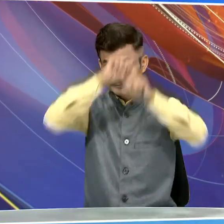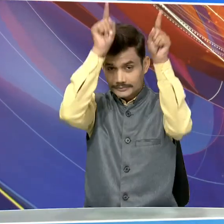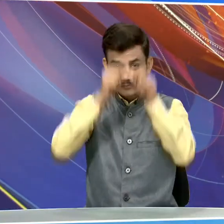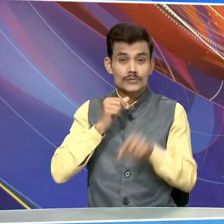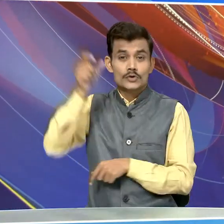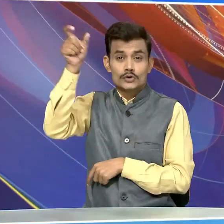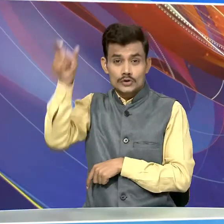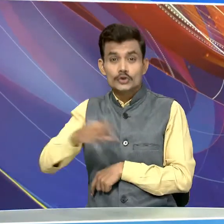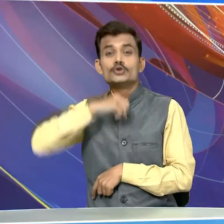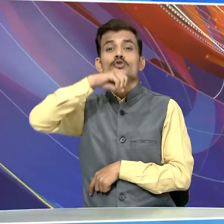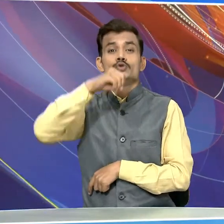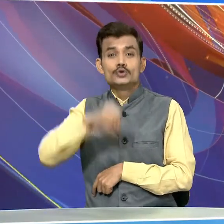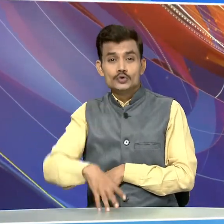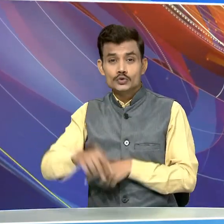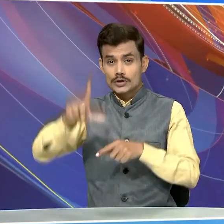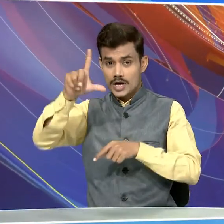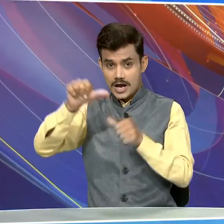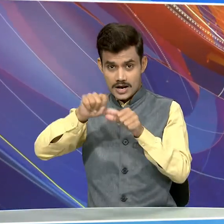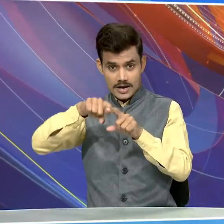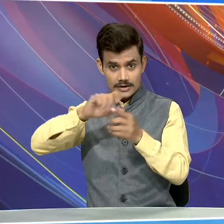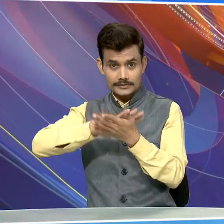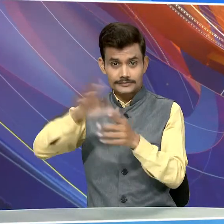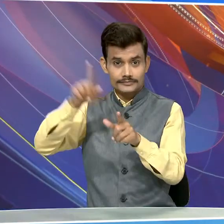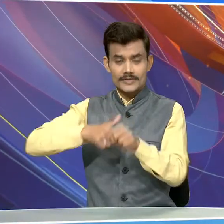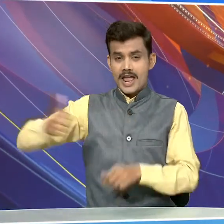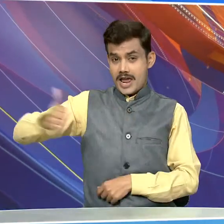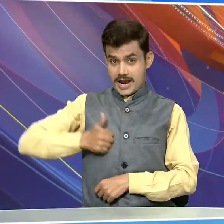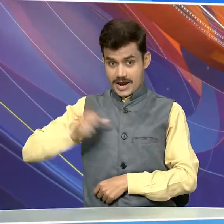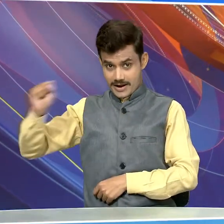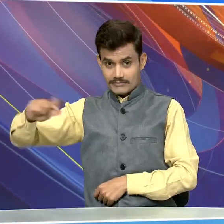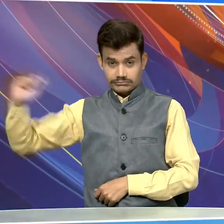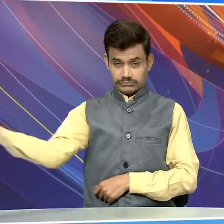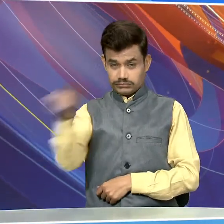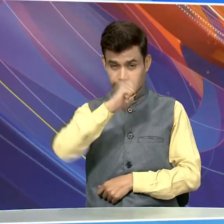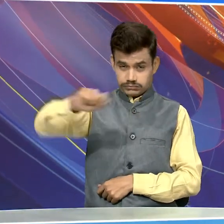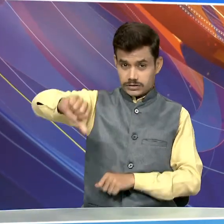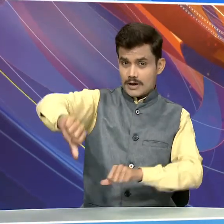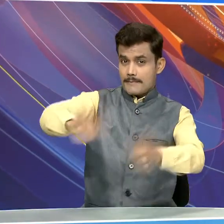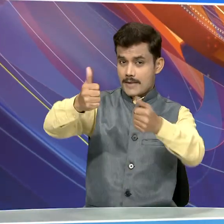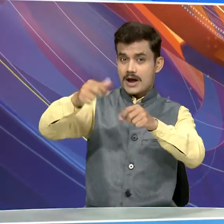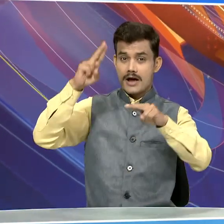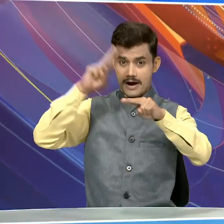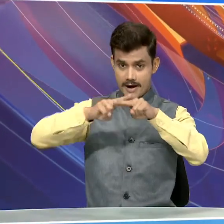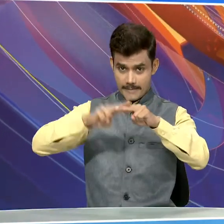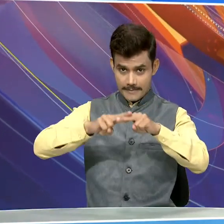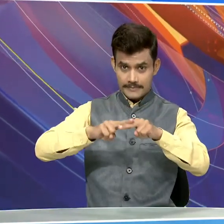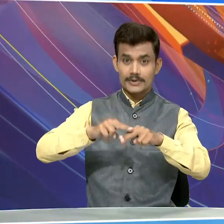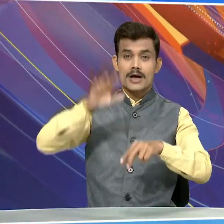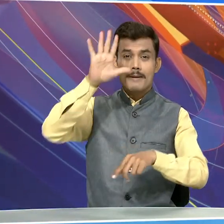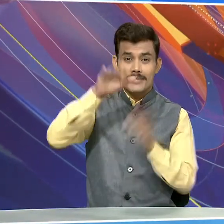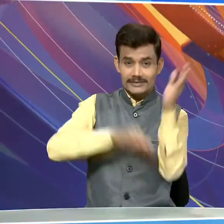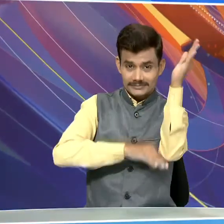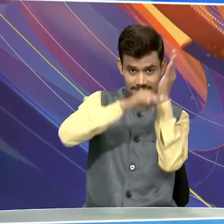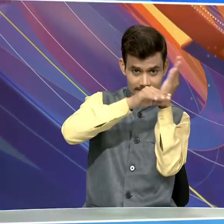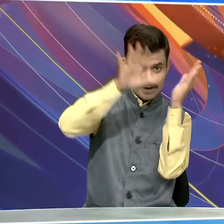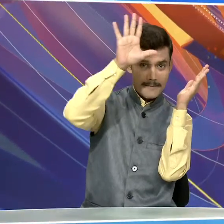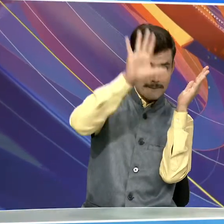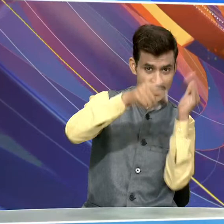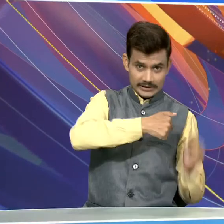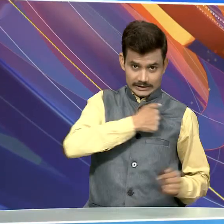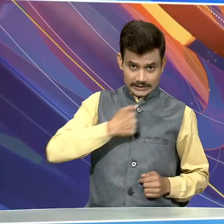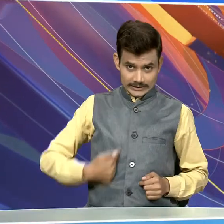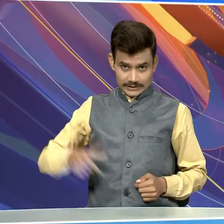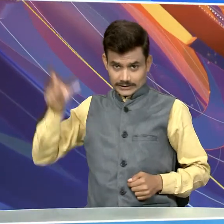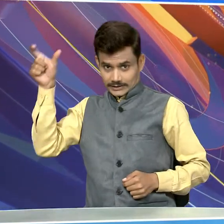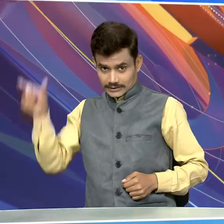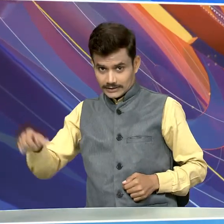भारतीय युवा बैडमिंटन खिलाड़ी लक्ष्य सेन ने कनाडा ओपन का खिताब जीत लिया है। फाइनल में लक्ष्य ने 5वीं वरीयता प्राप्त चीन की ली